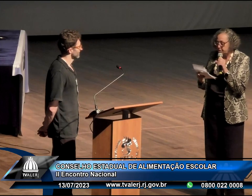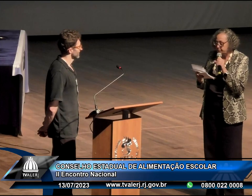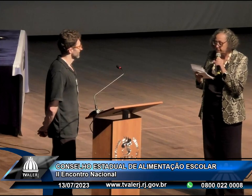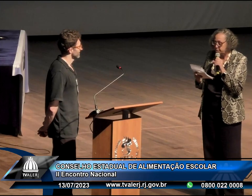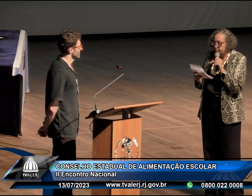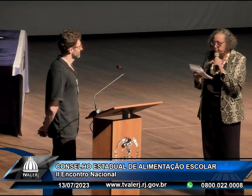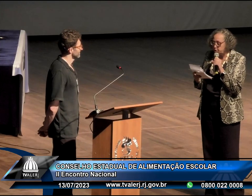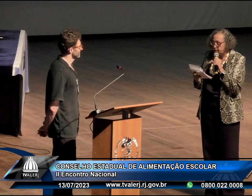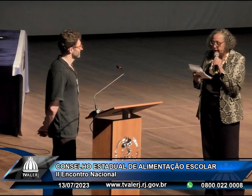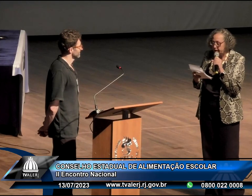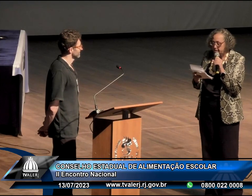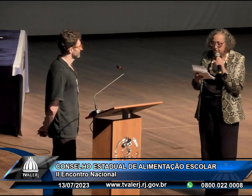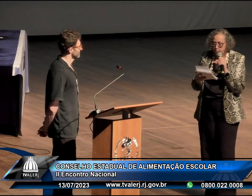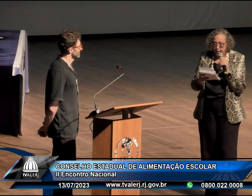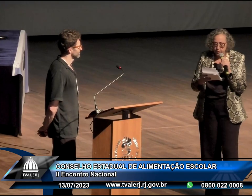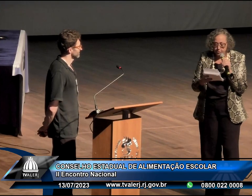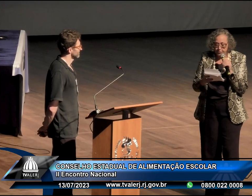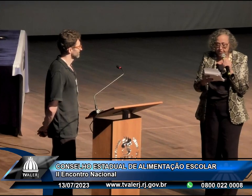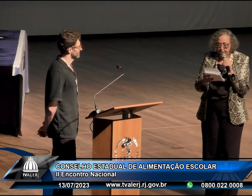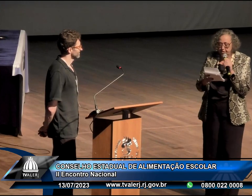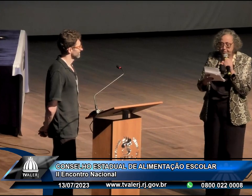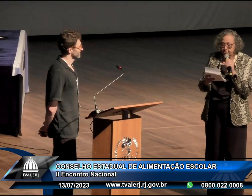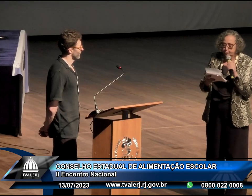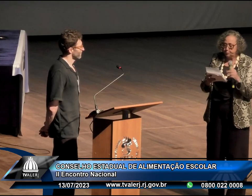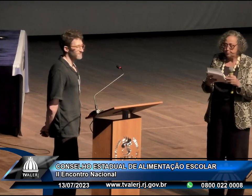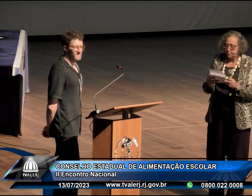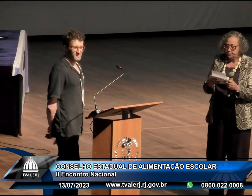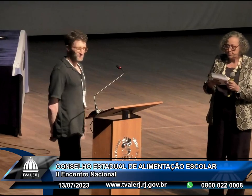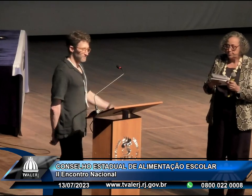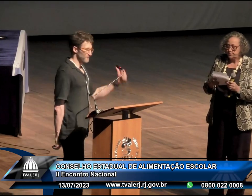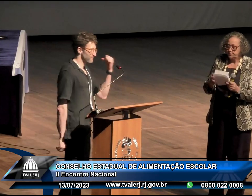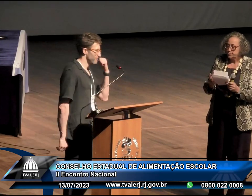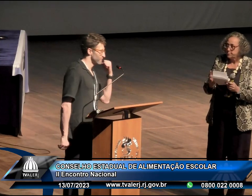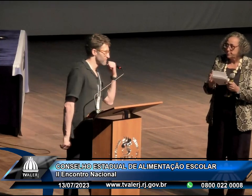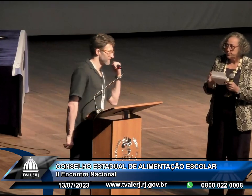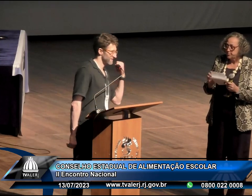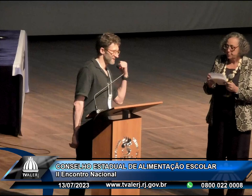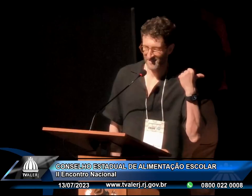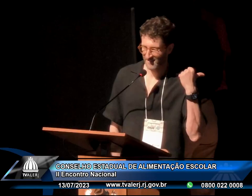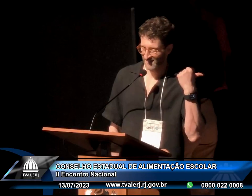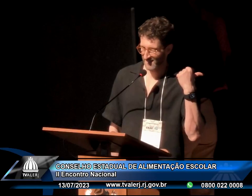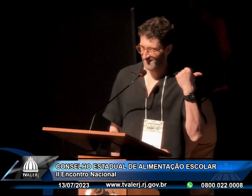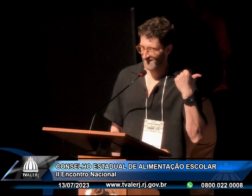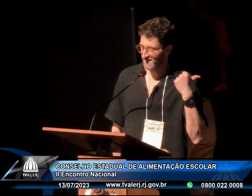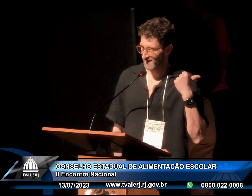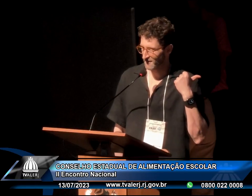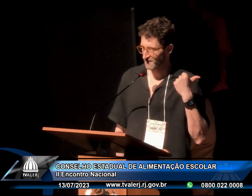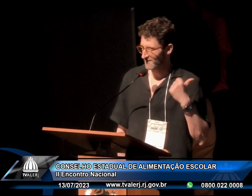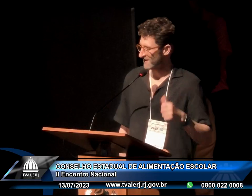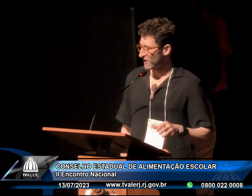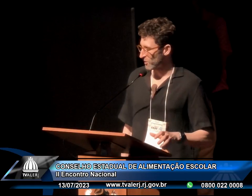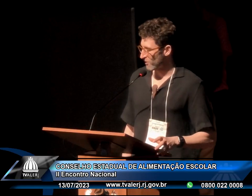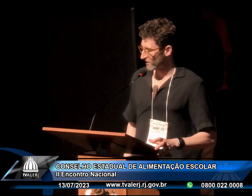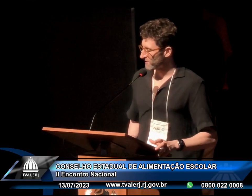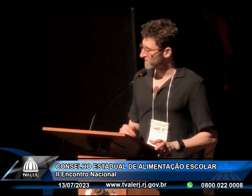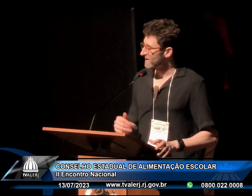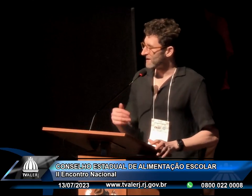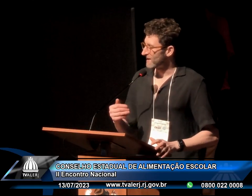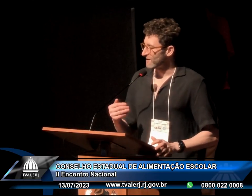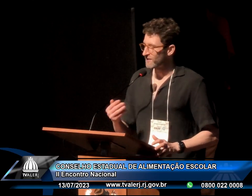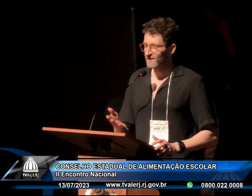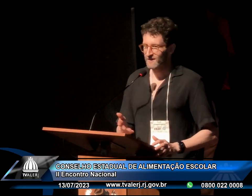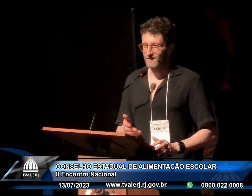os pais podem fazer para melhorar esse quadro Fernanda que os meus dois últimos slides retrata isso né como